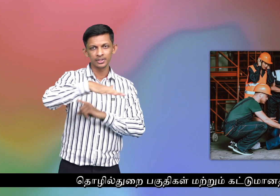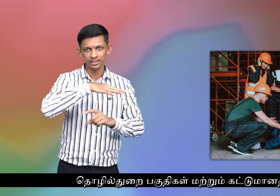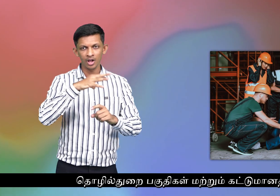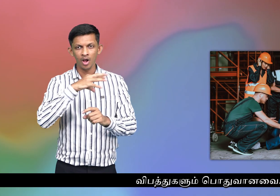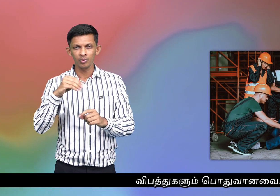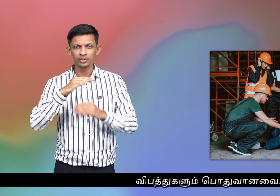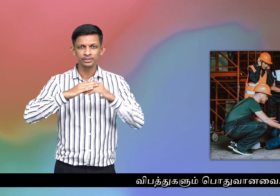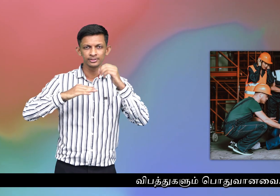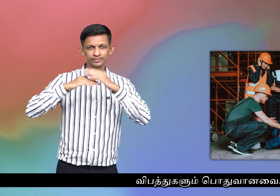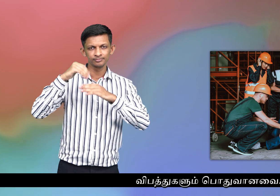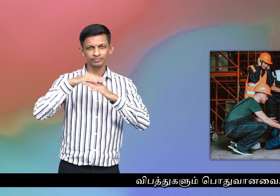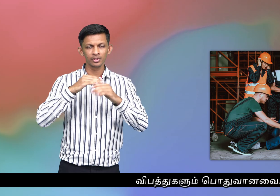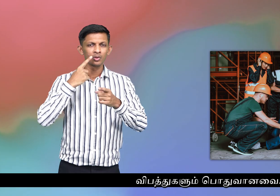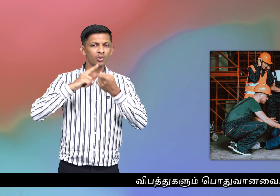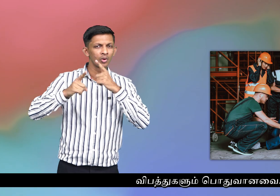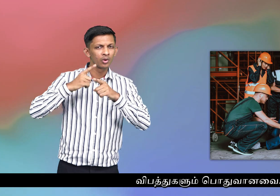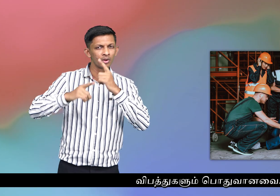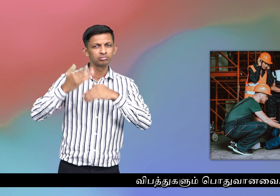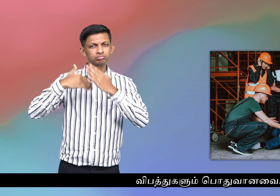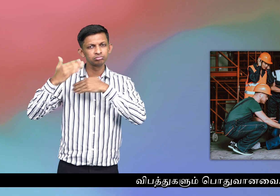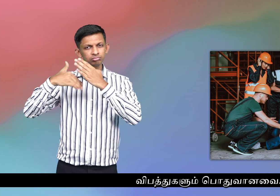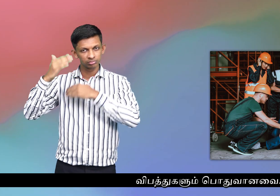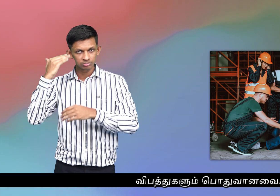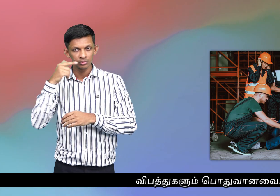தளங்களில் விபத்துகளும் பொதுவானவை.